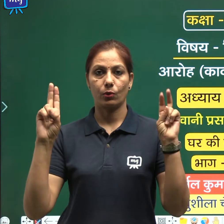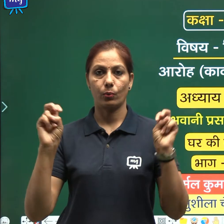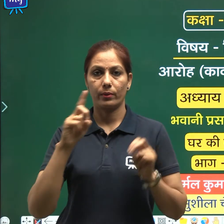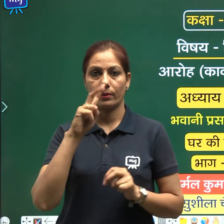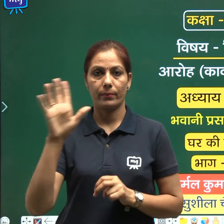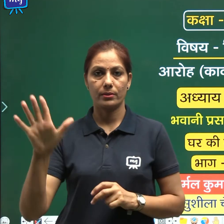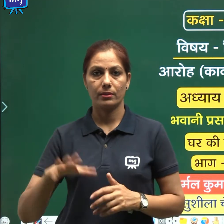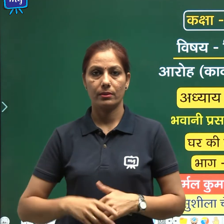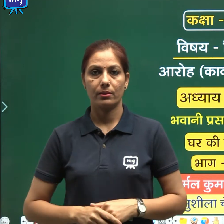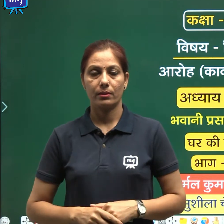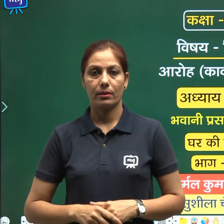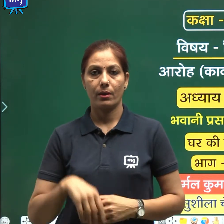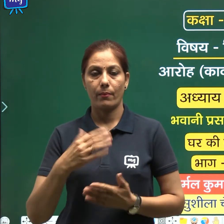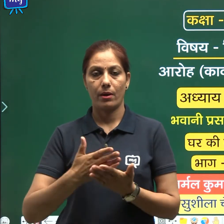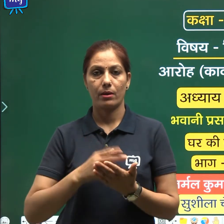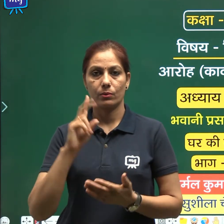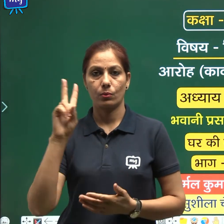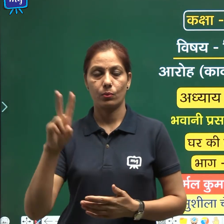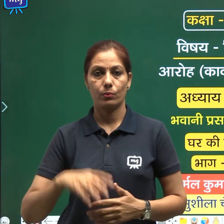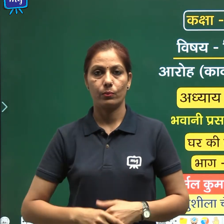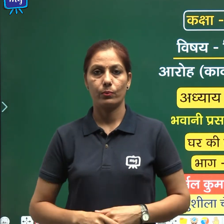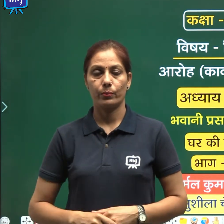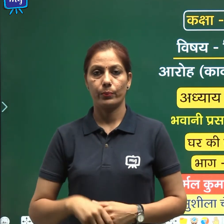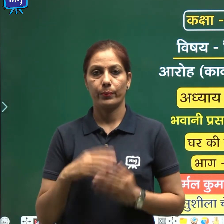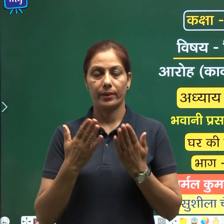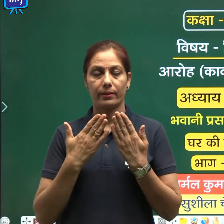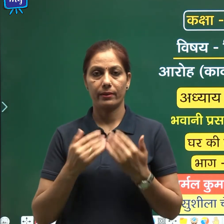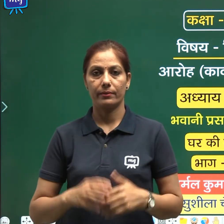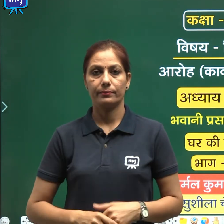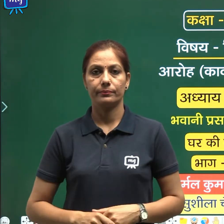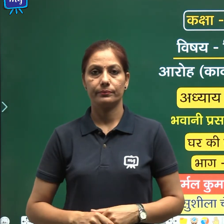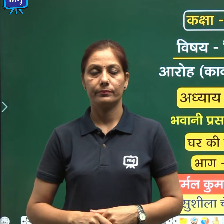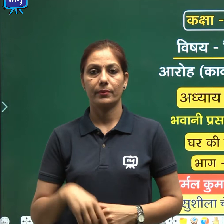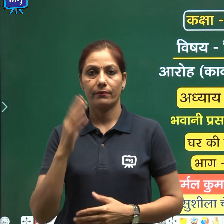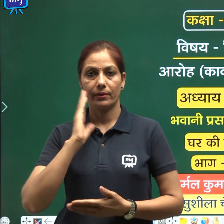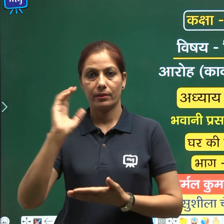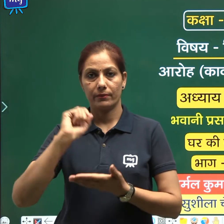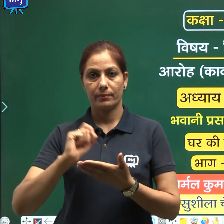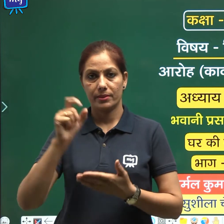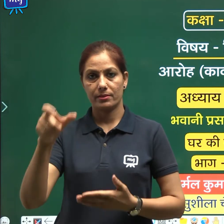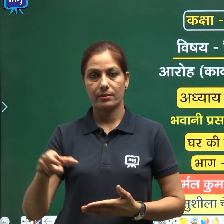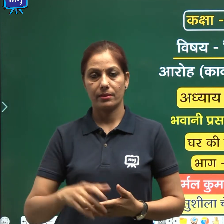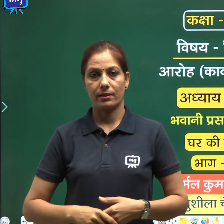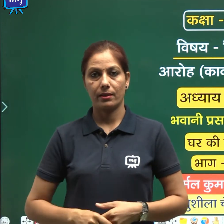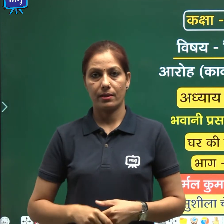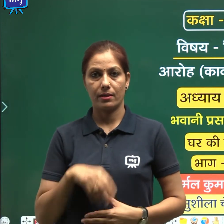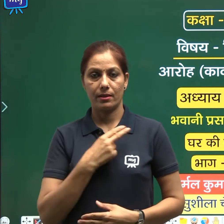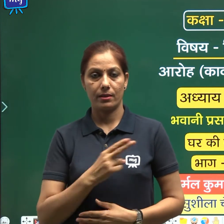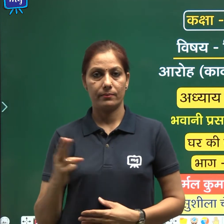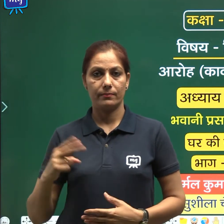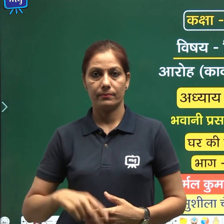का भाग 2 पढ़ेंगे। कवि है भवानी प्रसाद